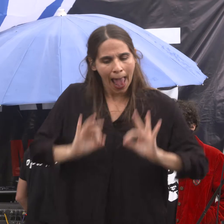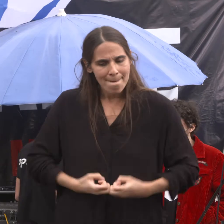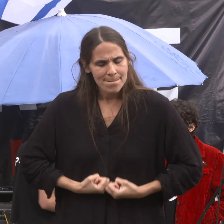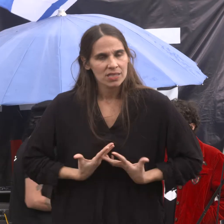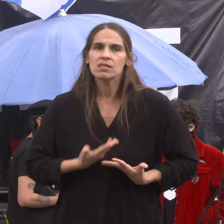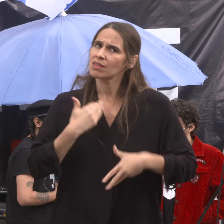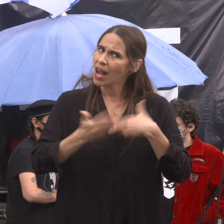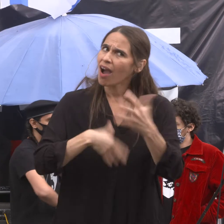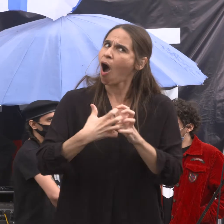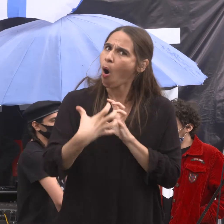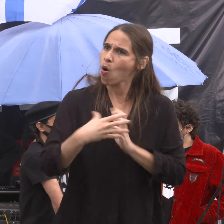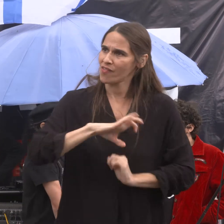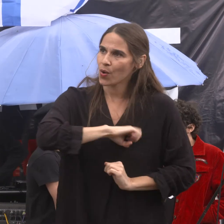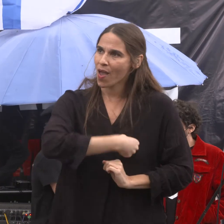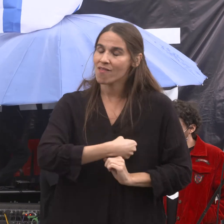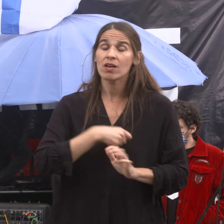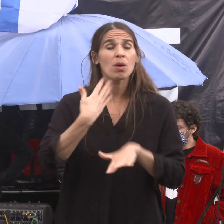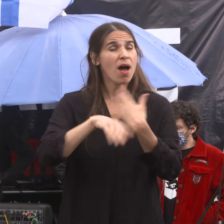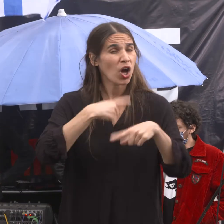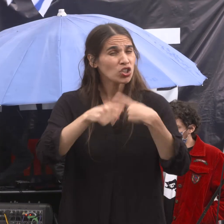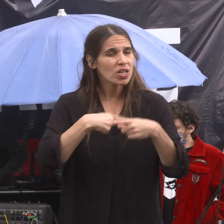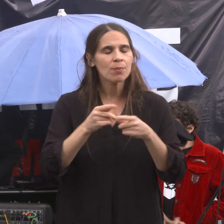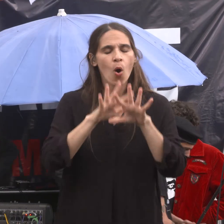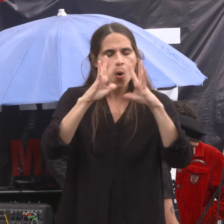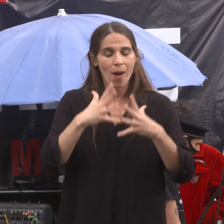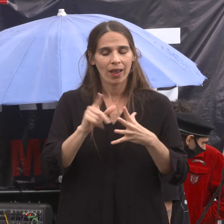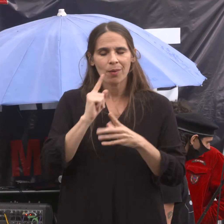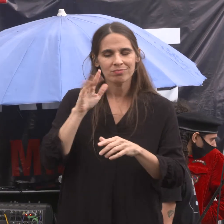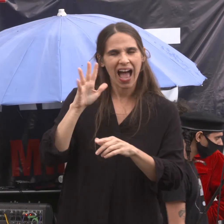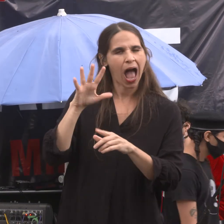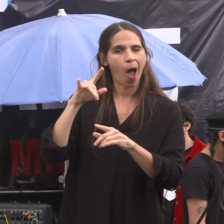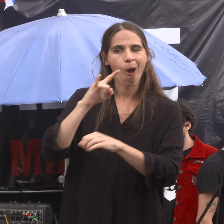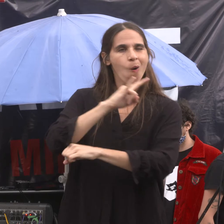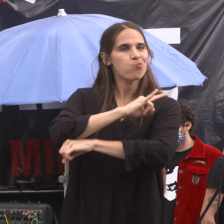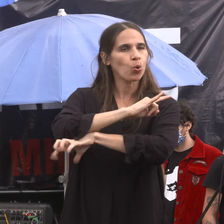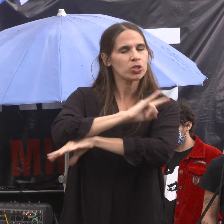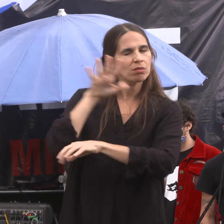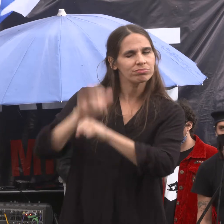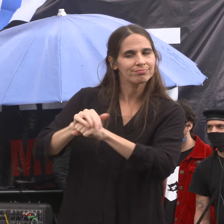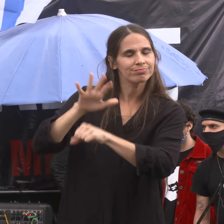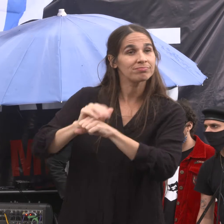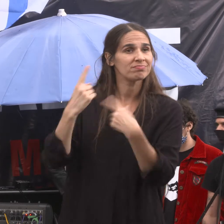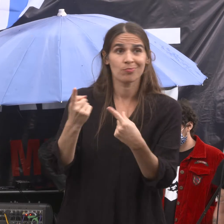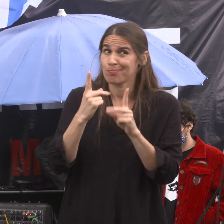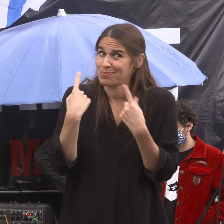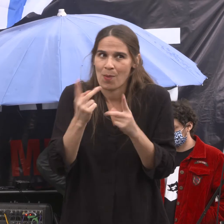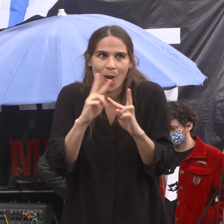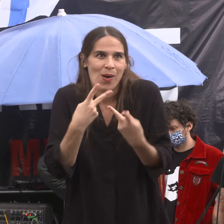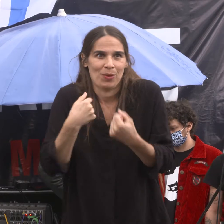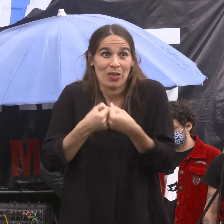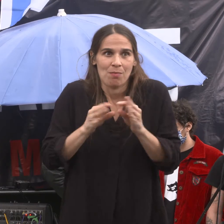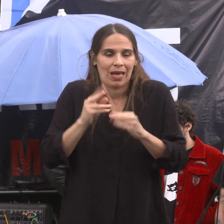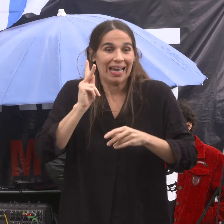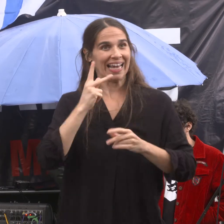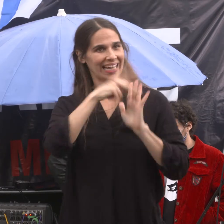וכואב. במהלך השנים אומנים משחיזים את גלאי הבולשיט לרמת מאסטריות שקשה להם עצמם לעמוד בקריטריונים